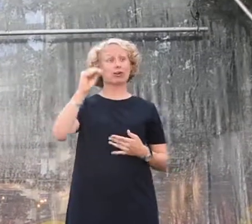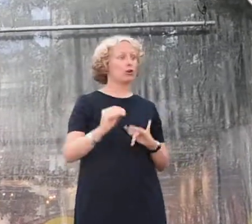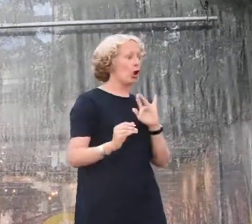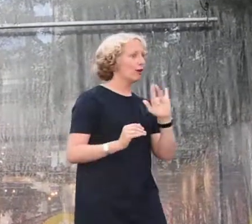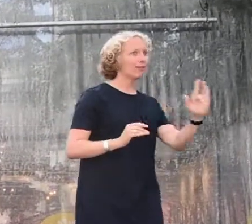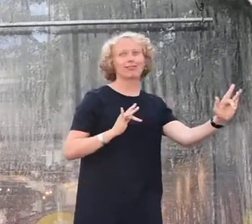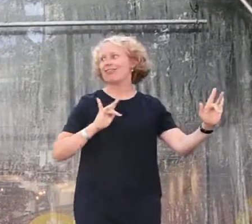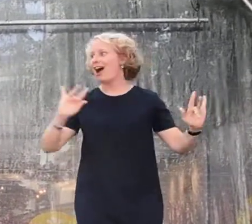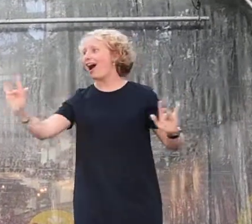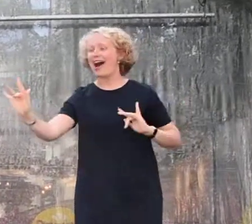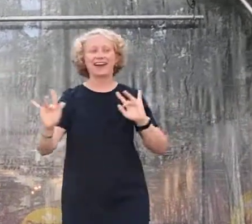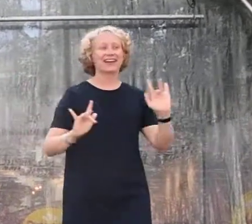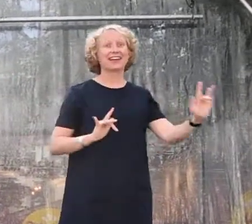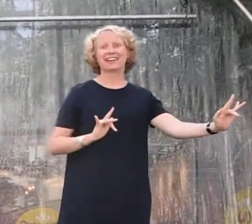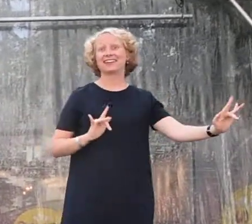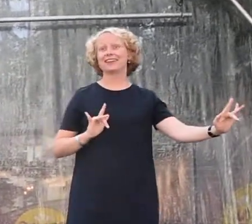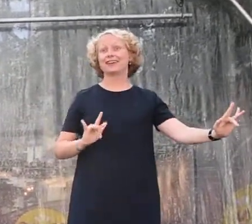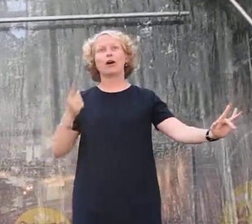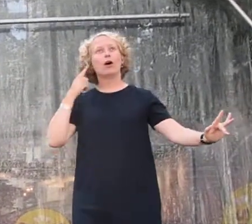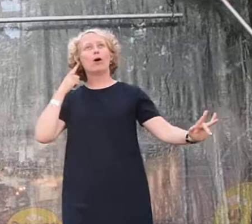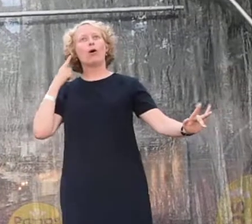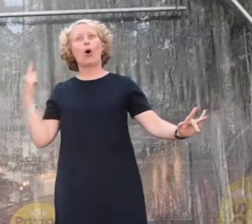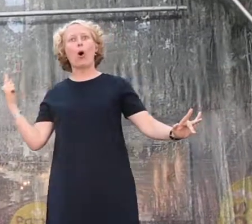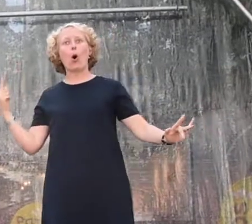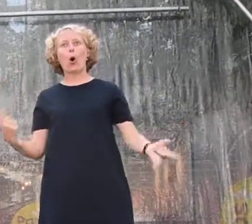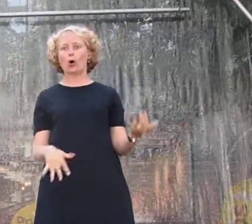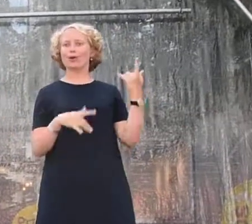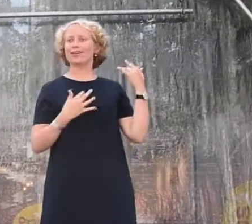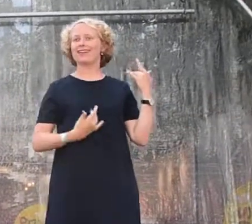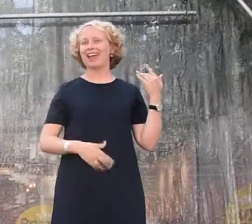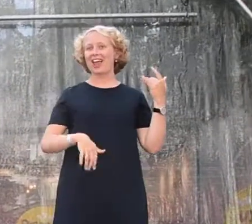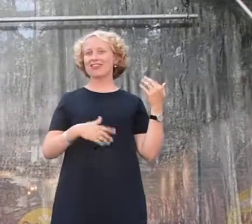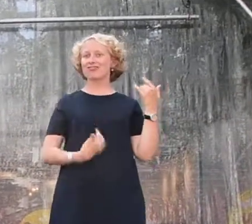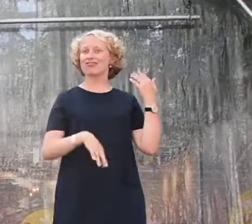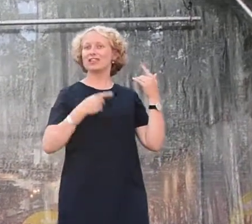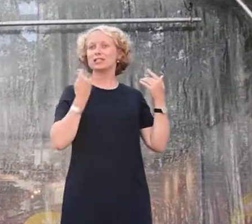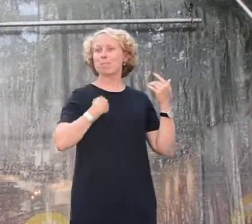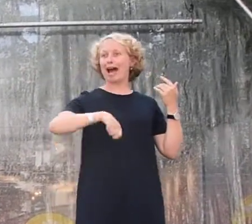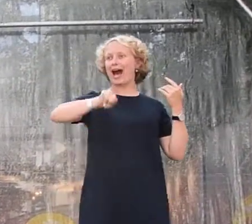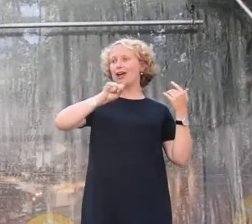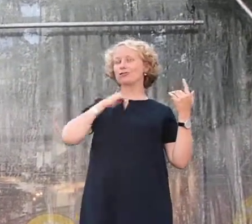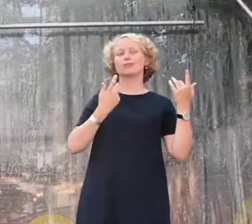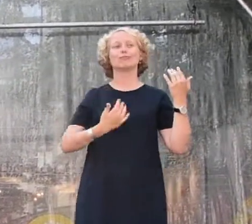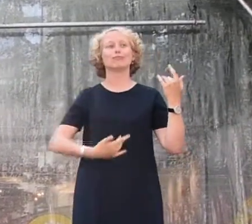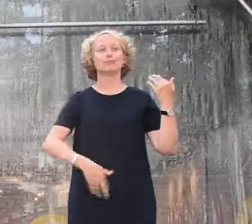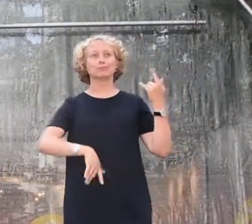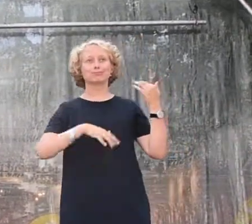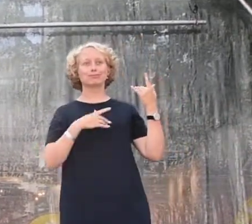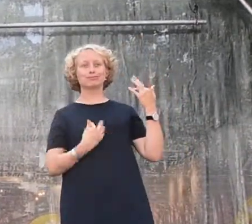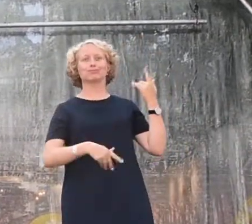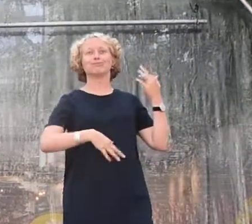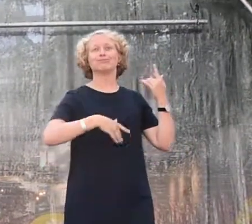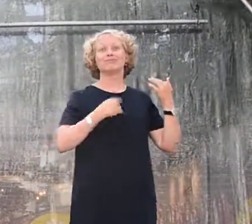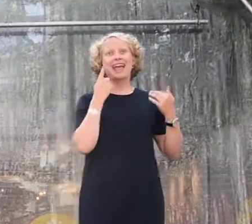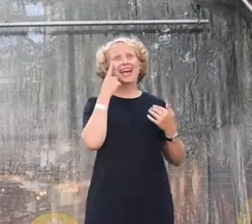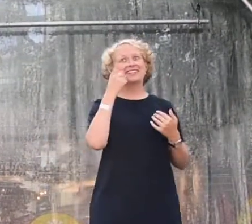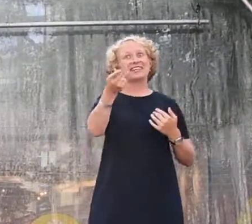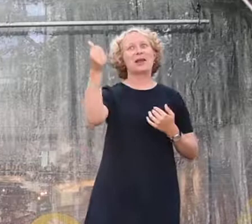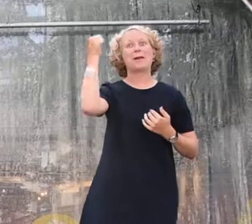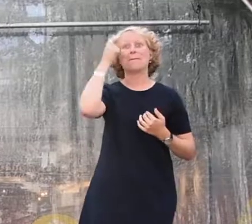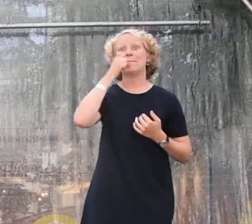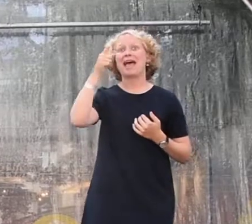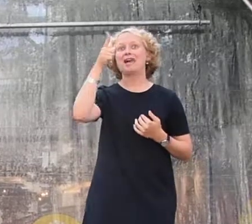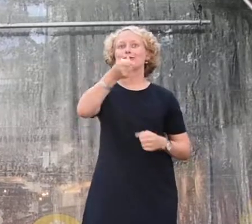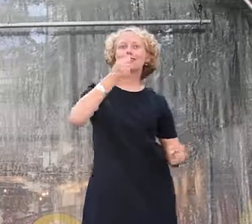lokken mannen weer aan. Op het ritme van Spaanse gitaren dansen